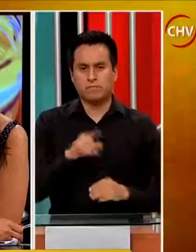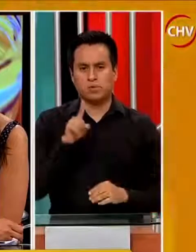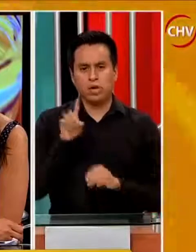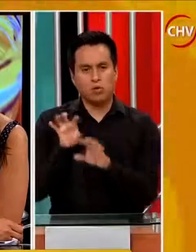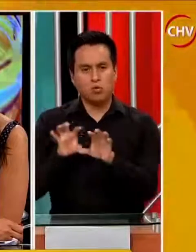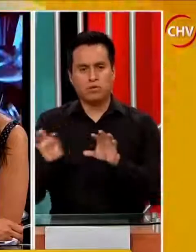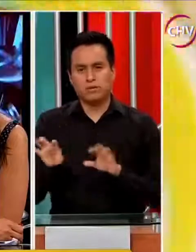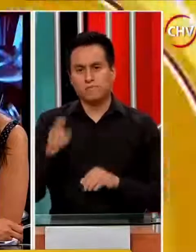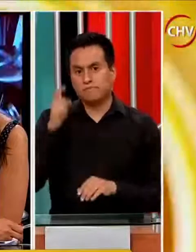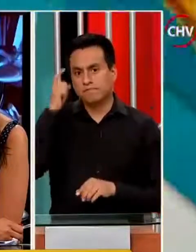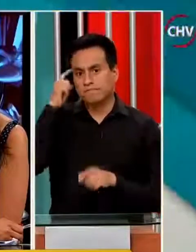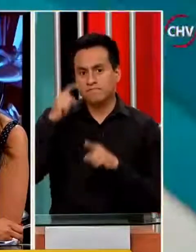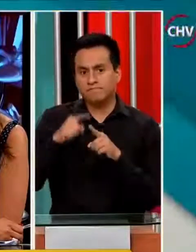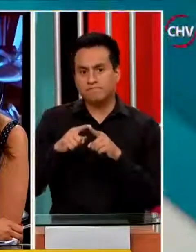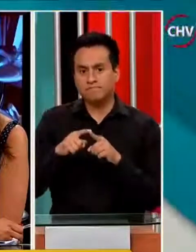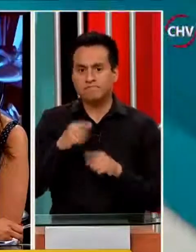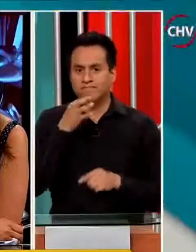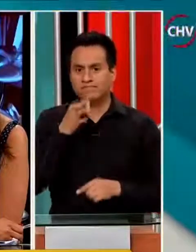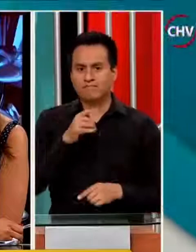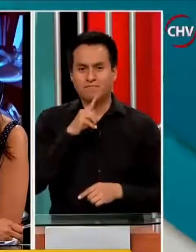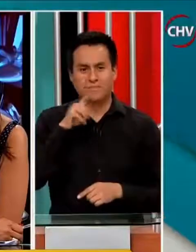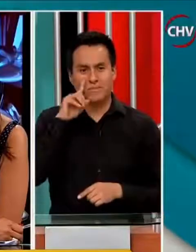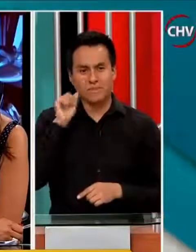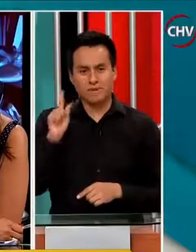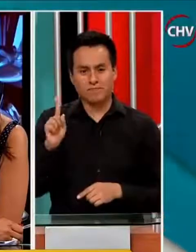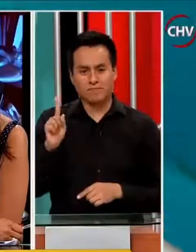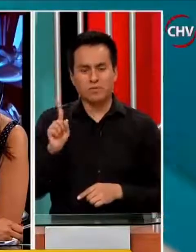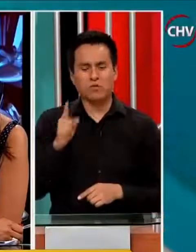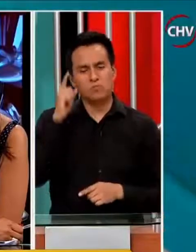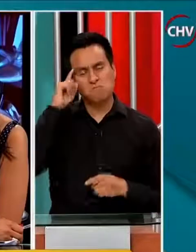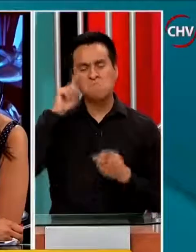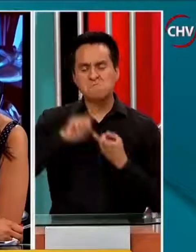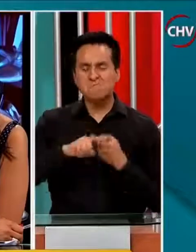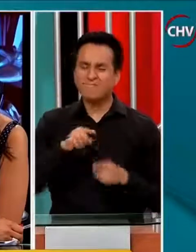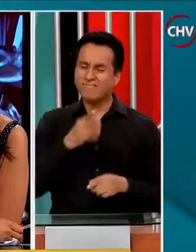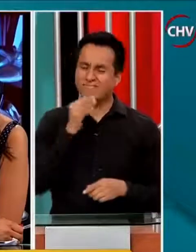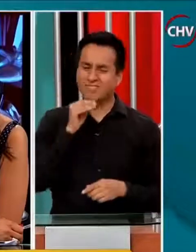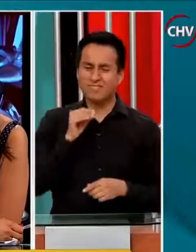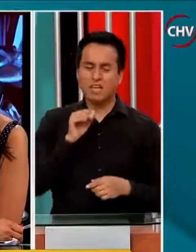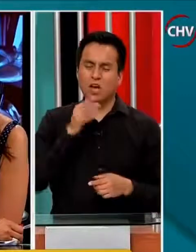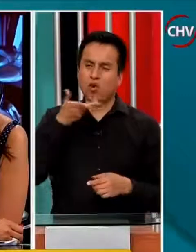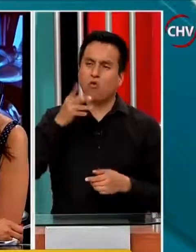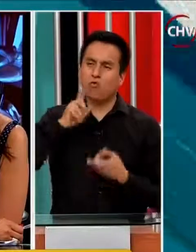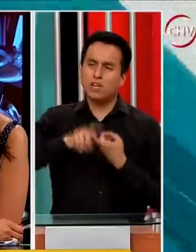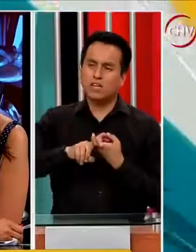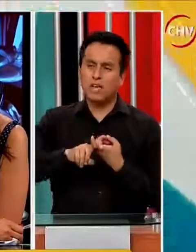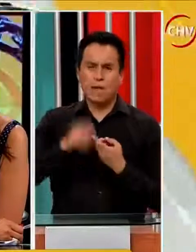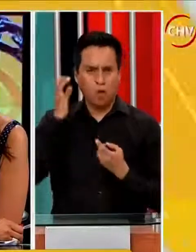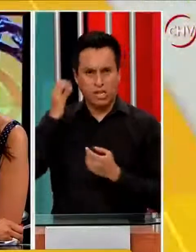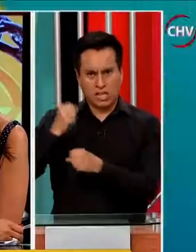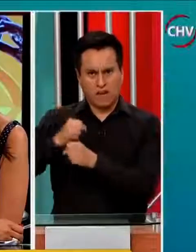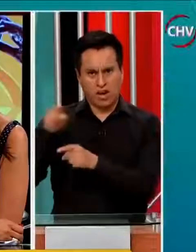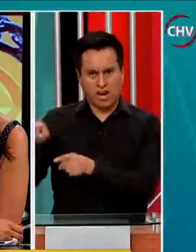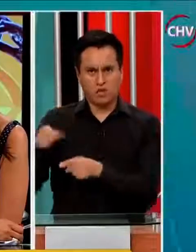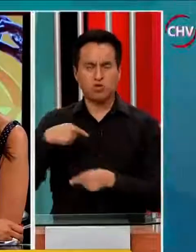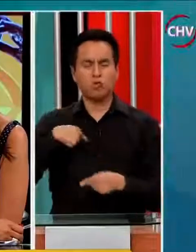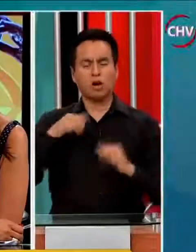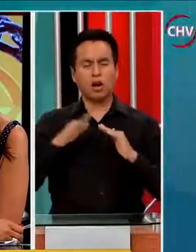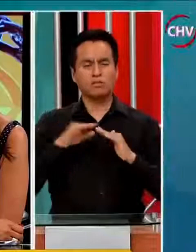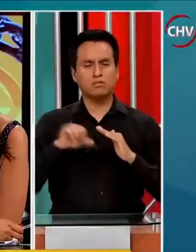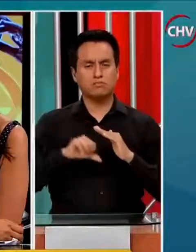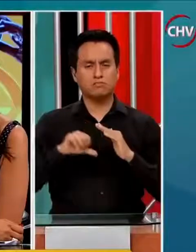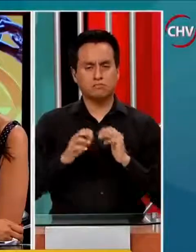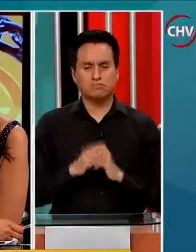cosas que quería, le decía a mi tía que él quería casarse, pero que la mujer trabajara porque él se quedaba en la casa.